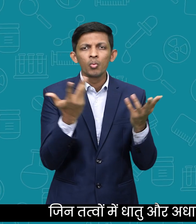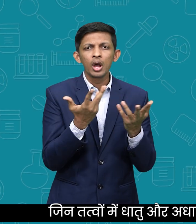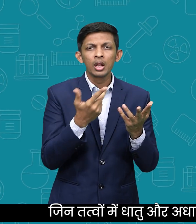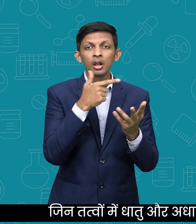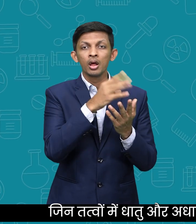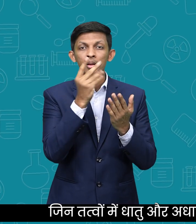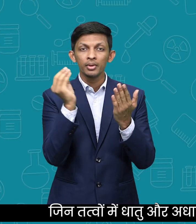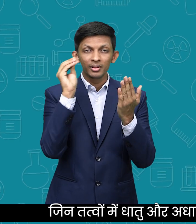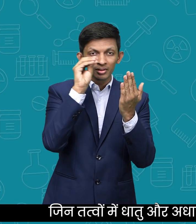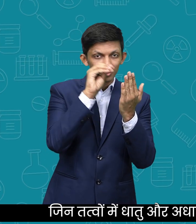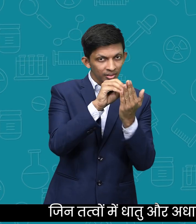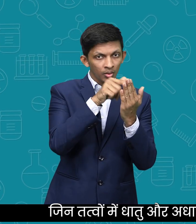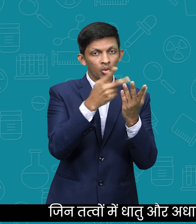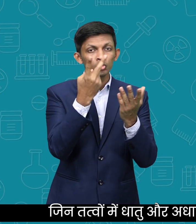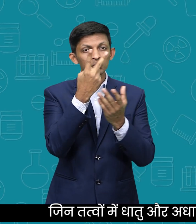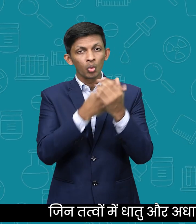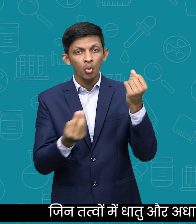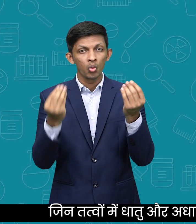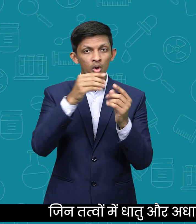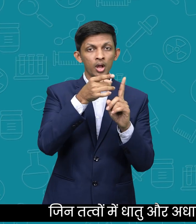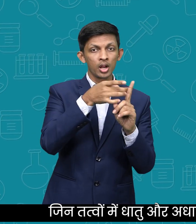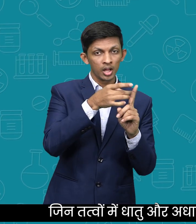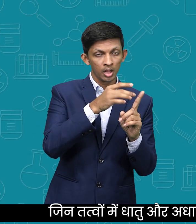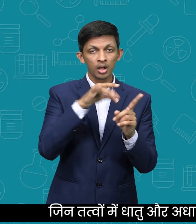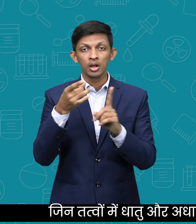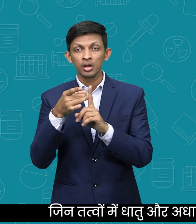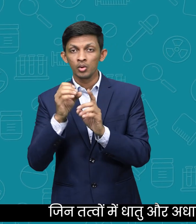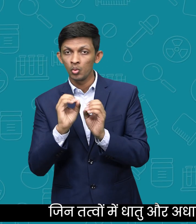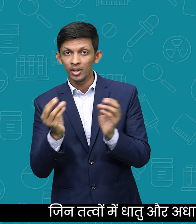दोनों के गुण होते हैं उन्हें उपधातु कहा जाता है।